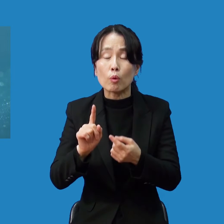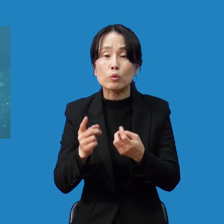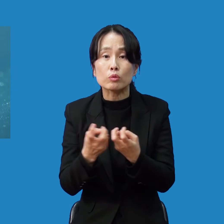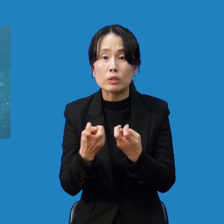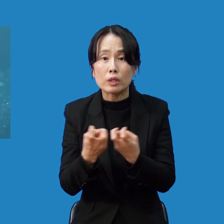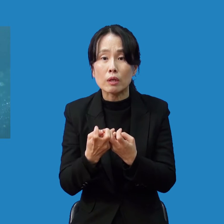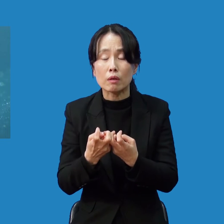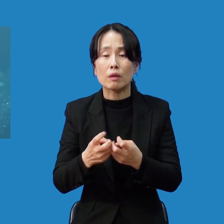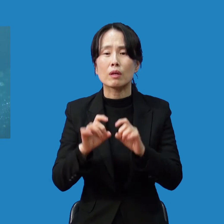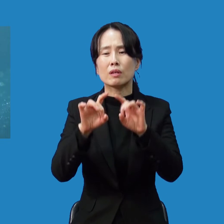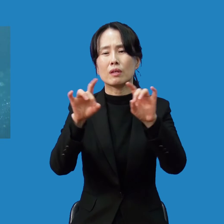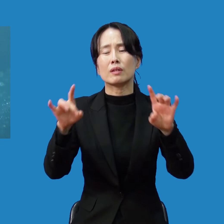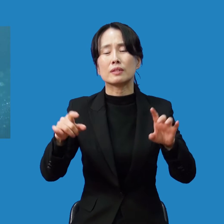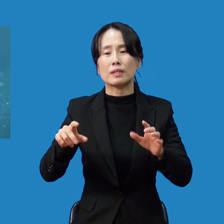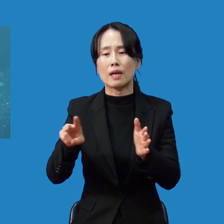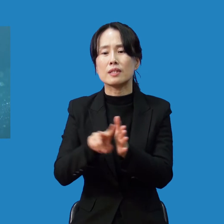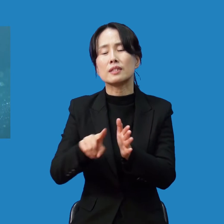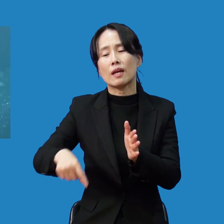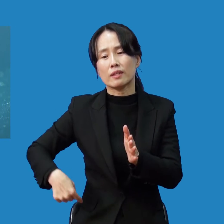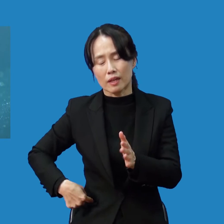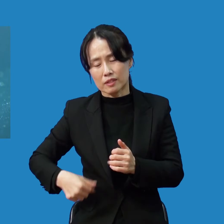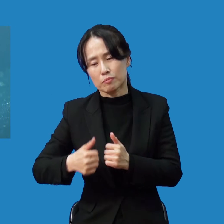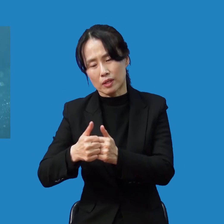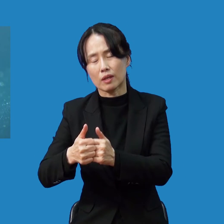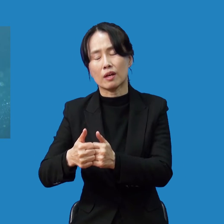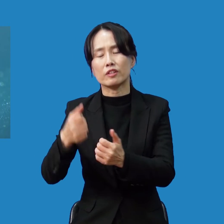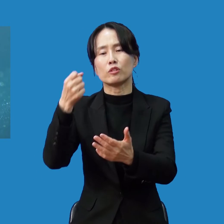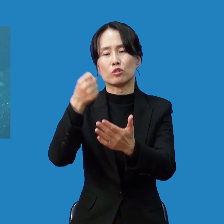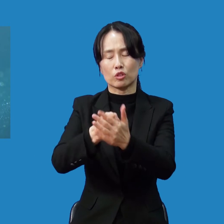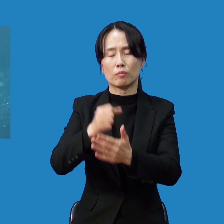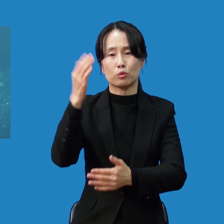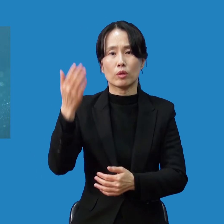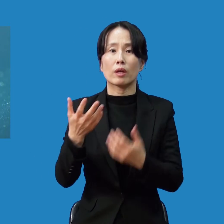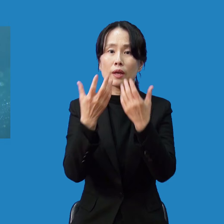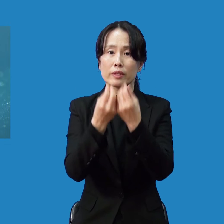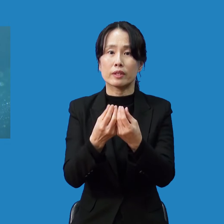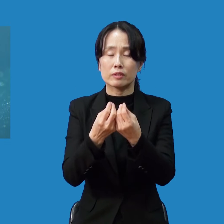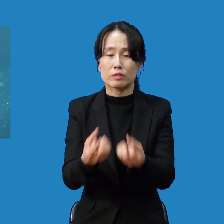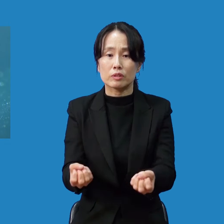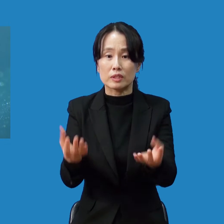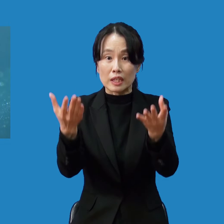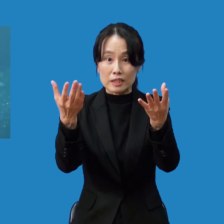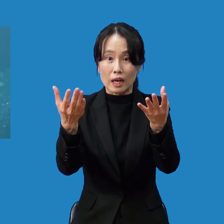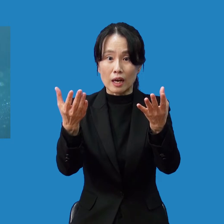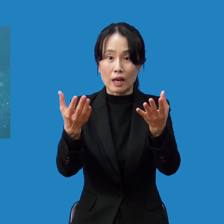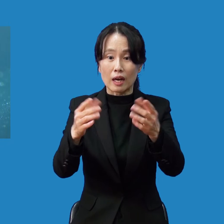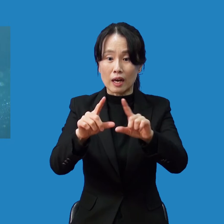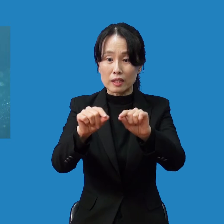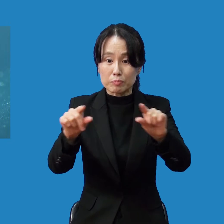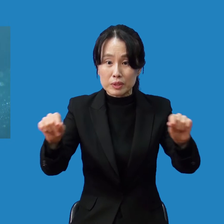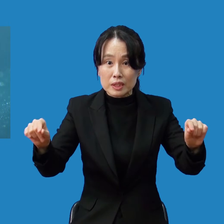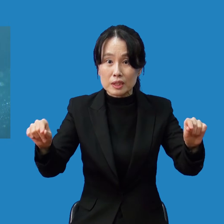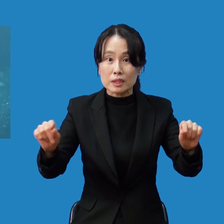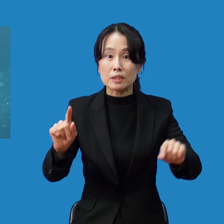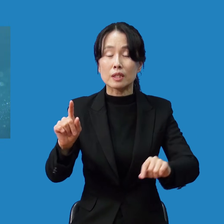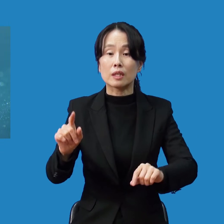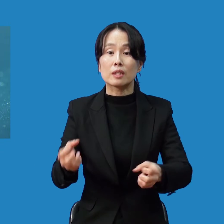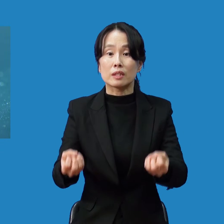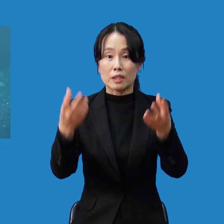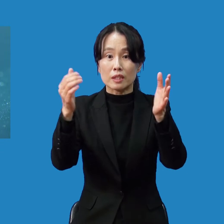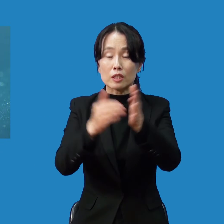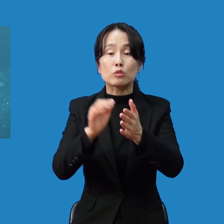대로 하면 됩니다. 예를 들어 제사상에 차려놓은 음식, 그 제사 끝나고 나서